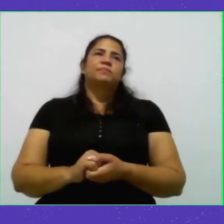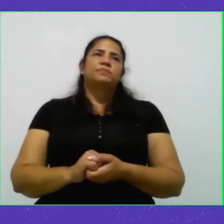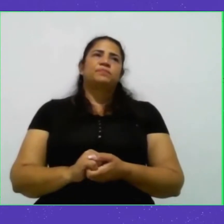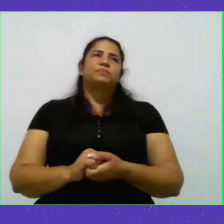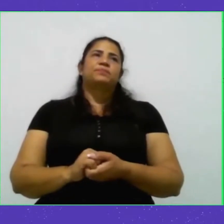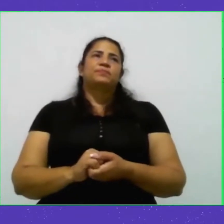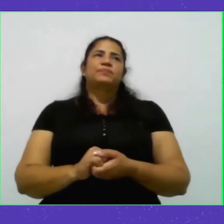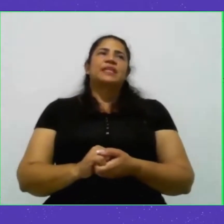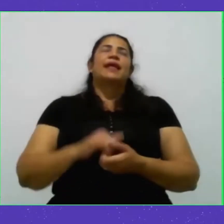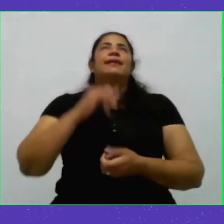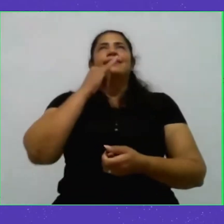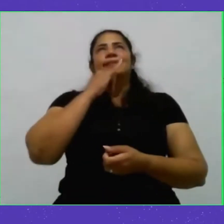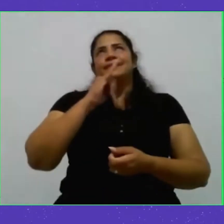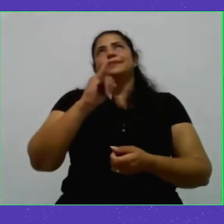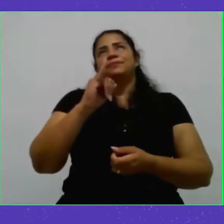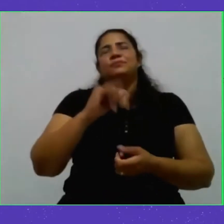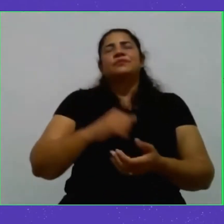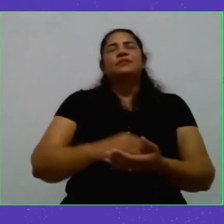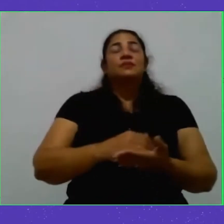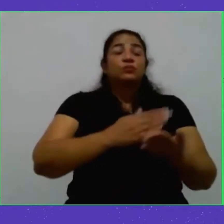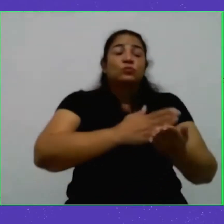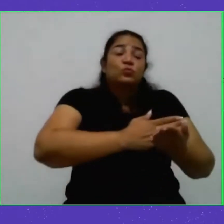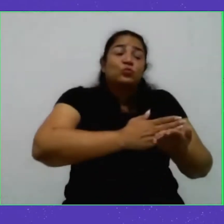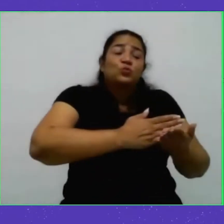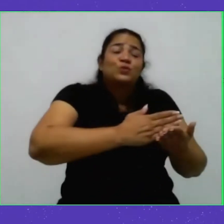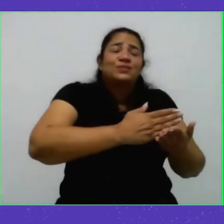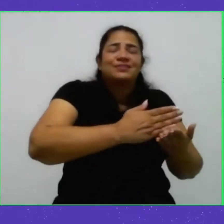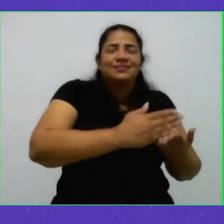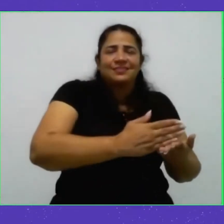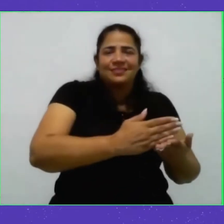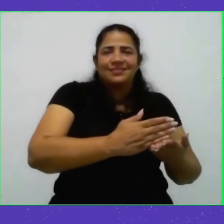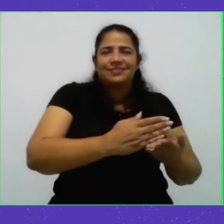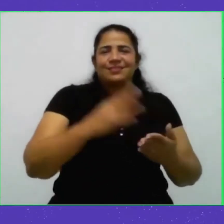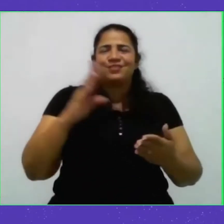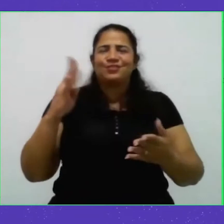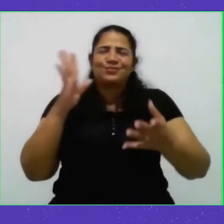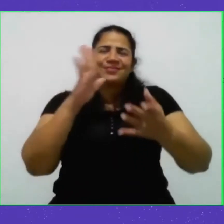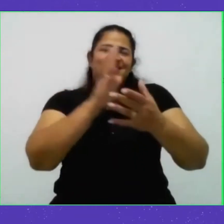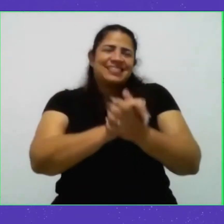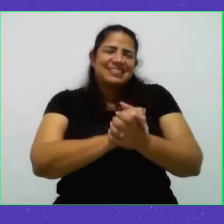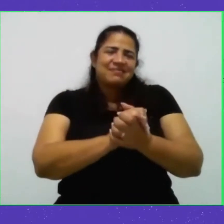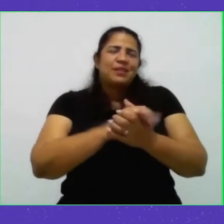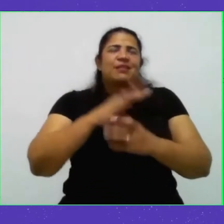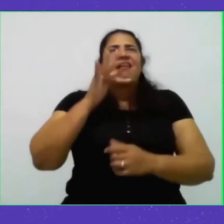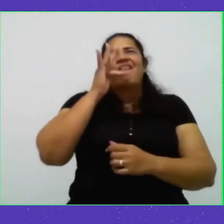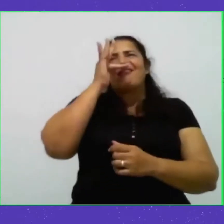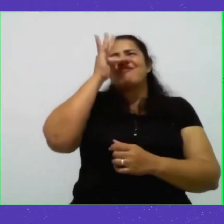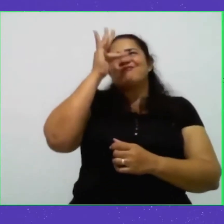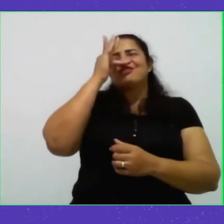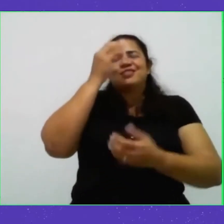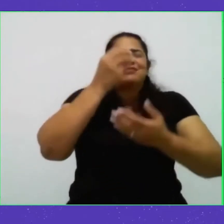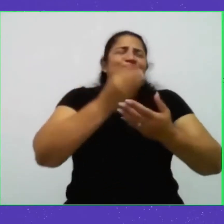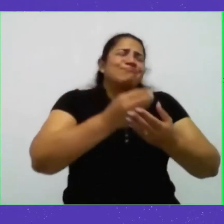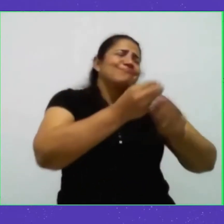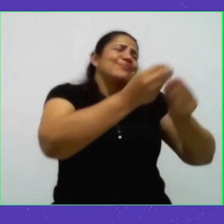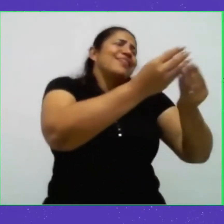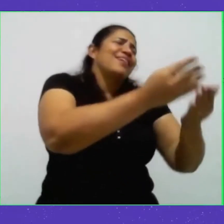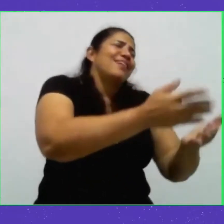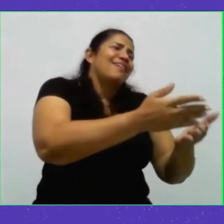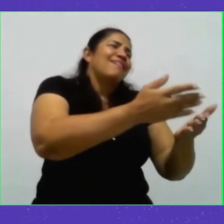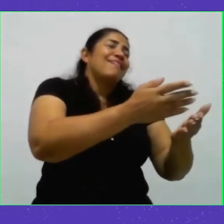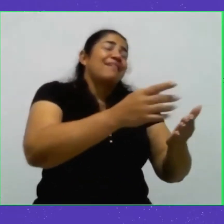Início do casamento, florzinha para lá, florzinha para cá, e beijo para lá, beijo para lá. E o casamento vai passando.